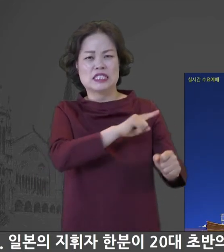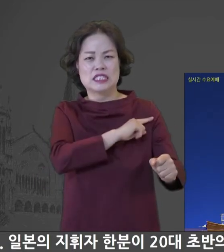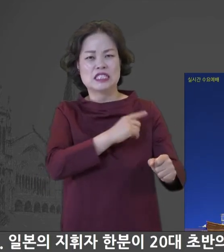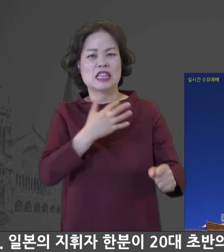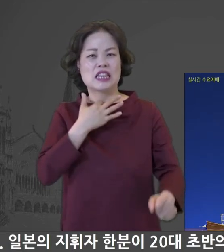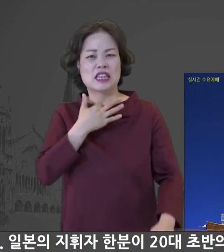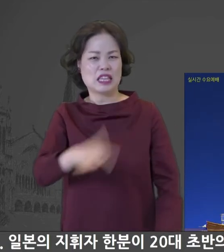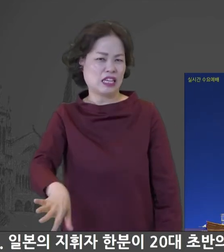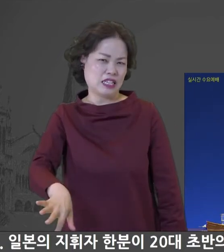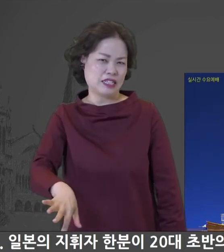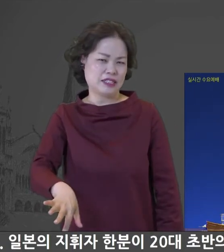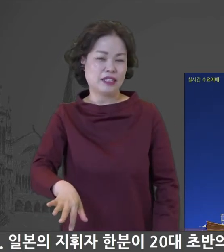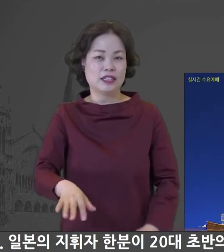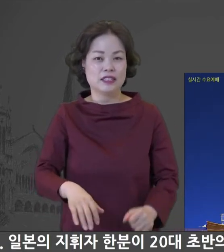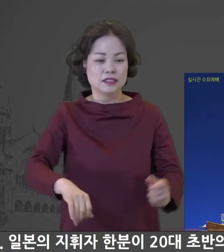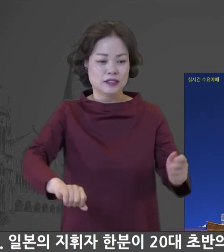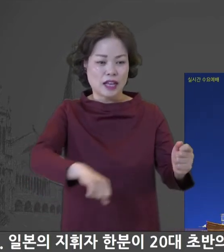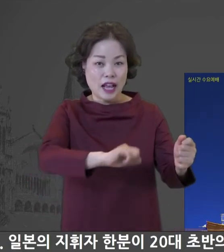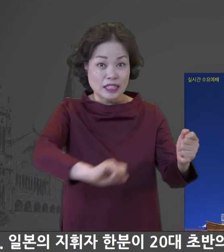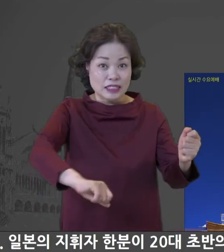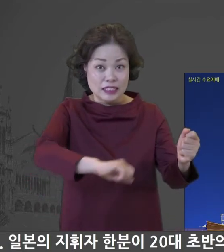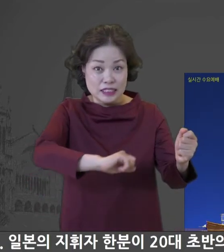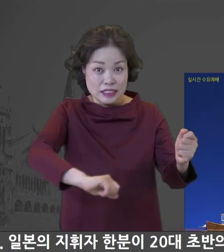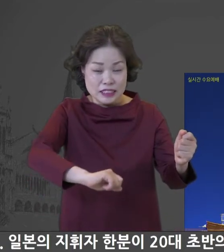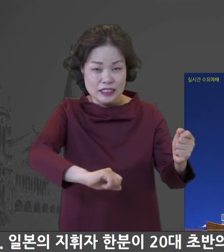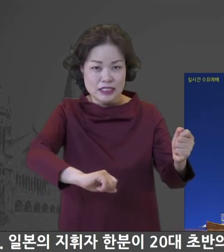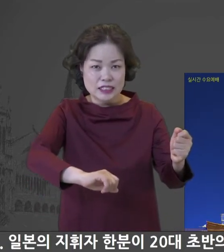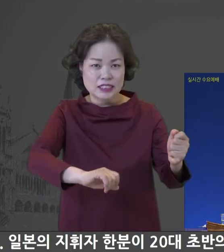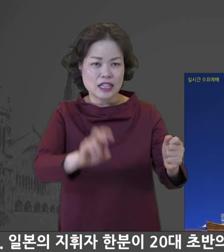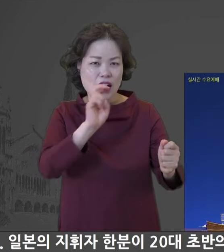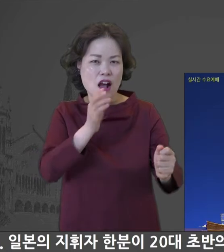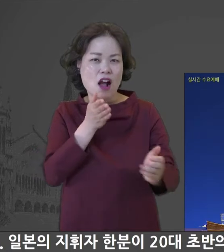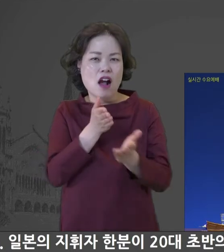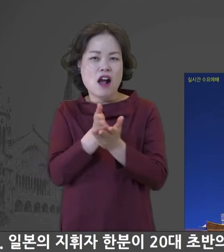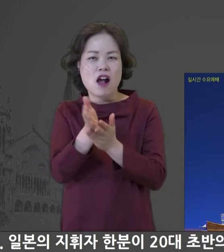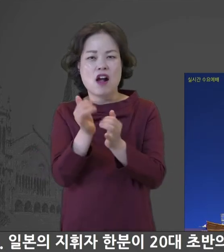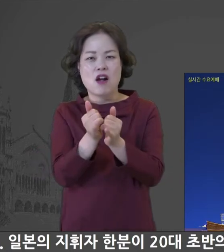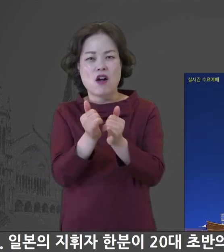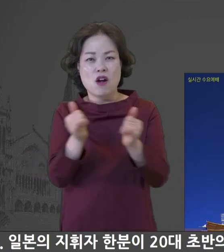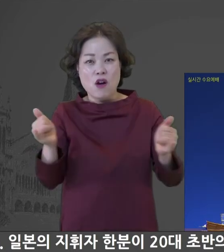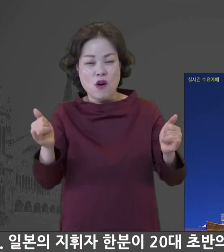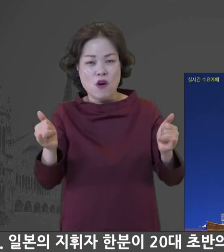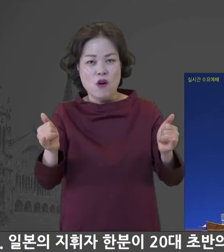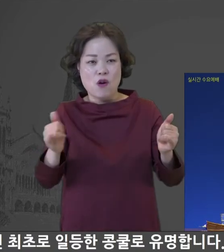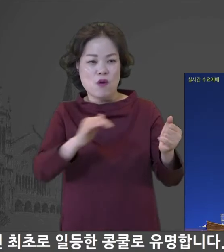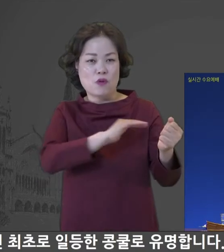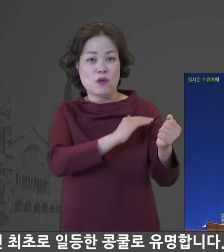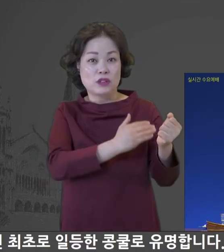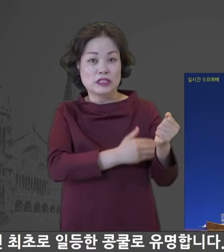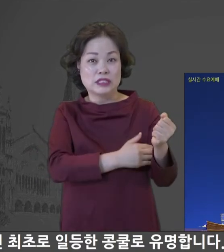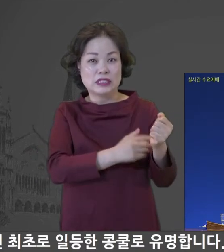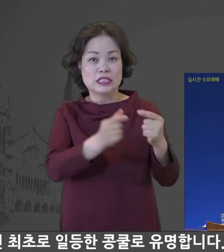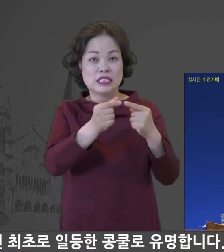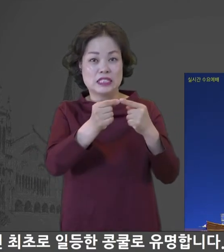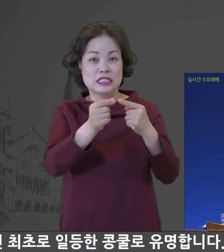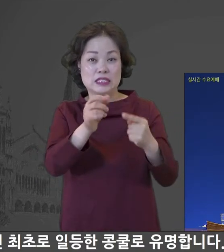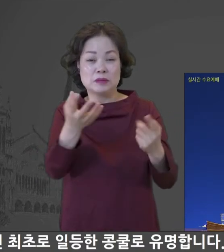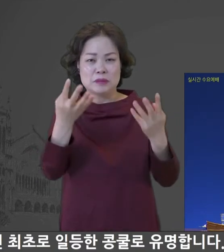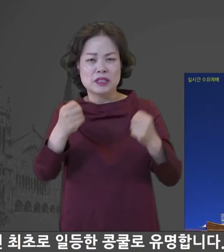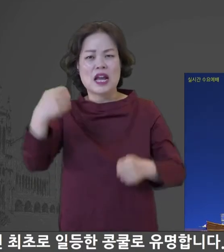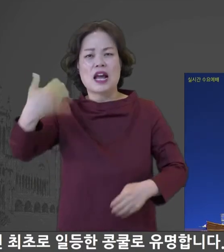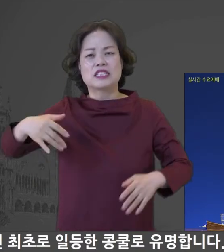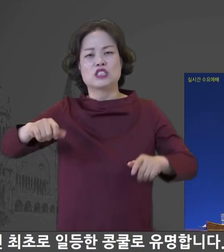있어요. 악기라든지 성악가들은 아주 권위 있는 콩쿠르에서 1등을 많이 하고 있는데